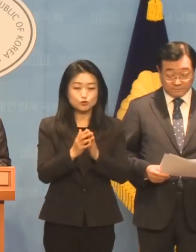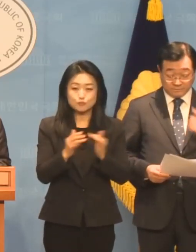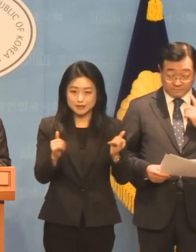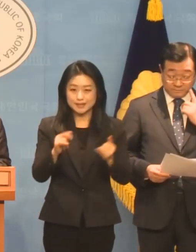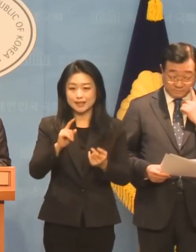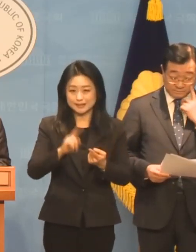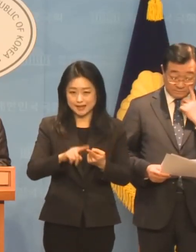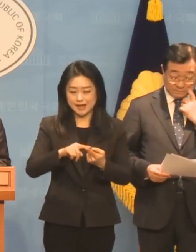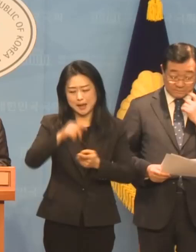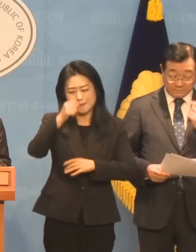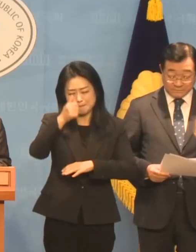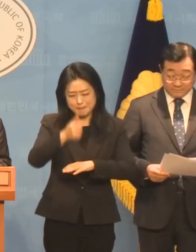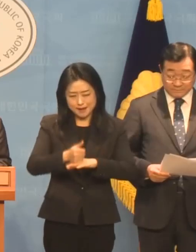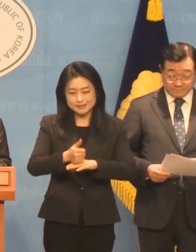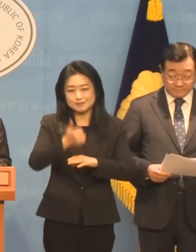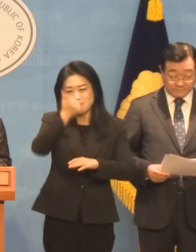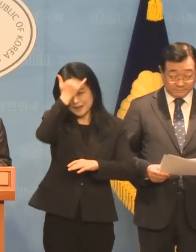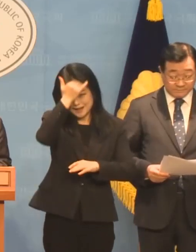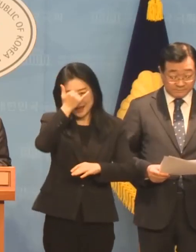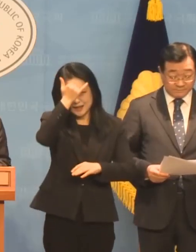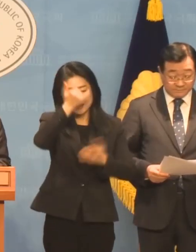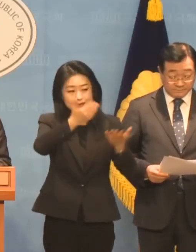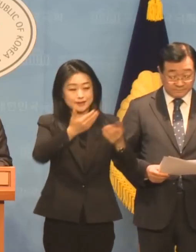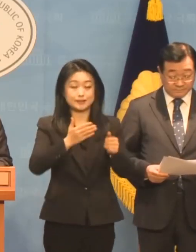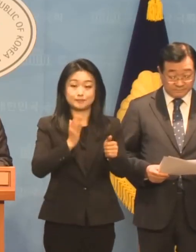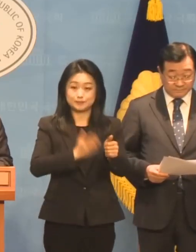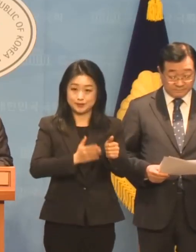대한 마지막 도리입니다.